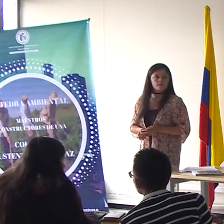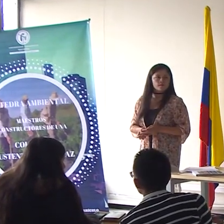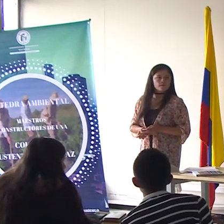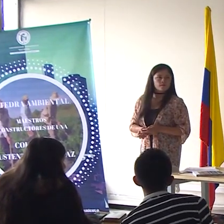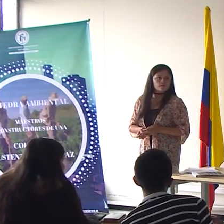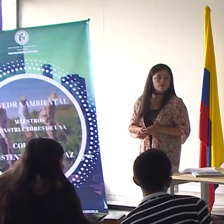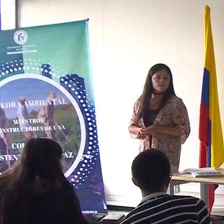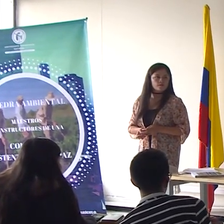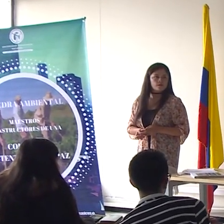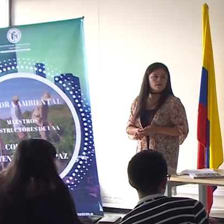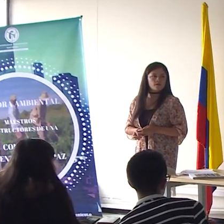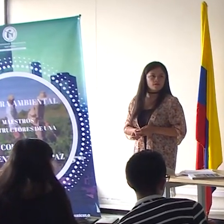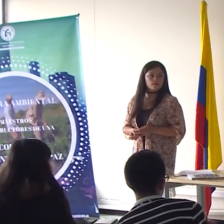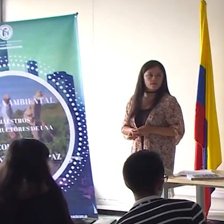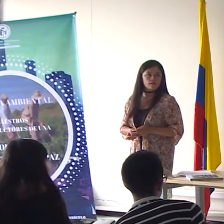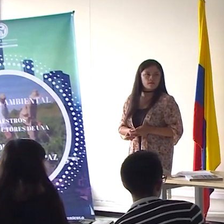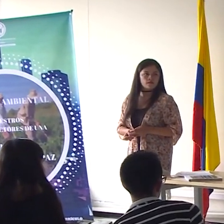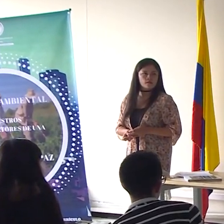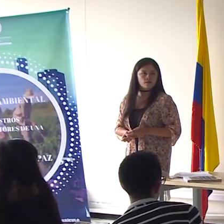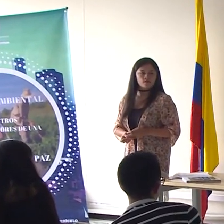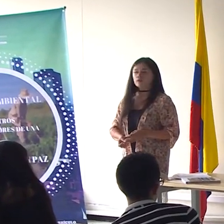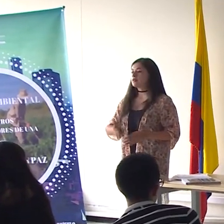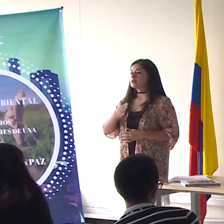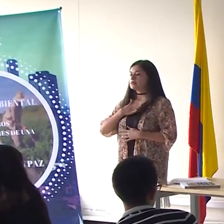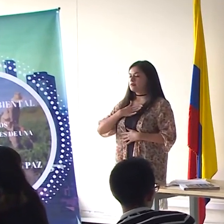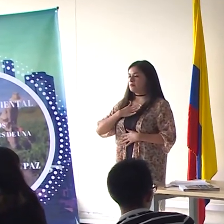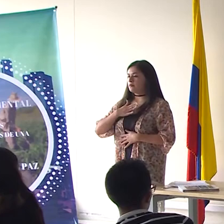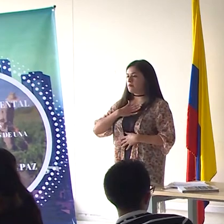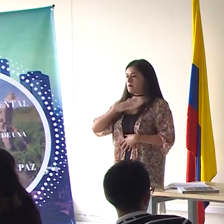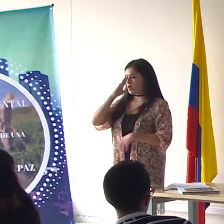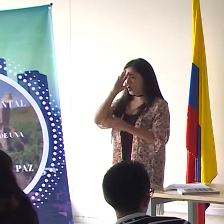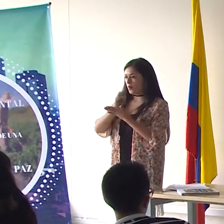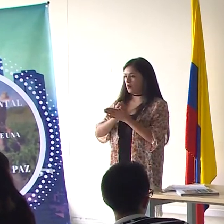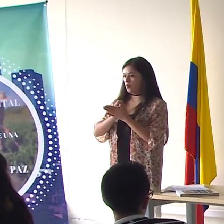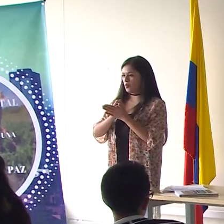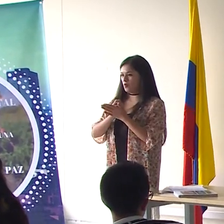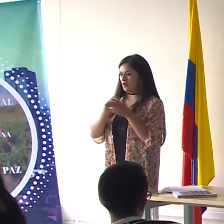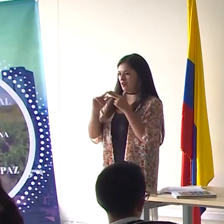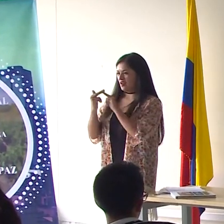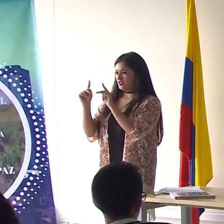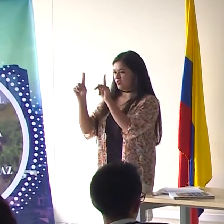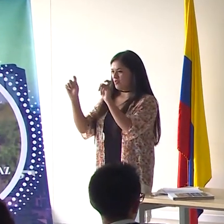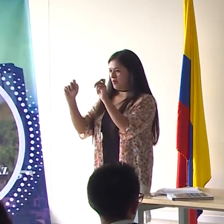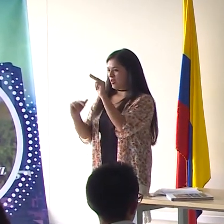bueno pues la visión que yo tengo frente a la construcción del territorio